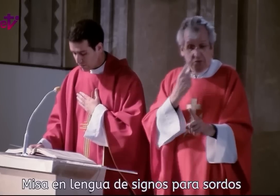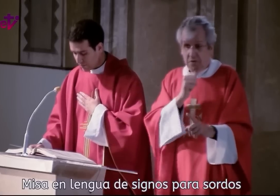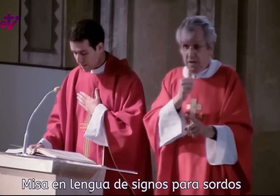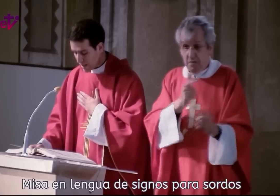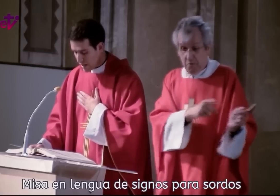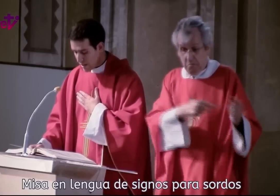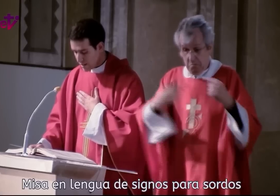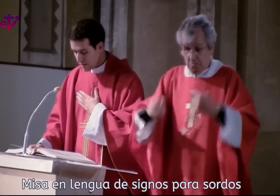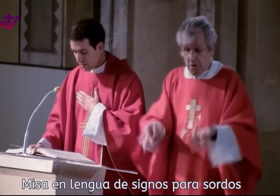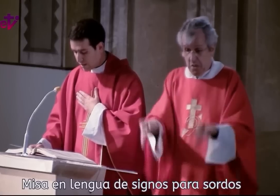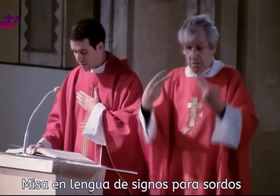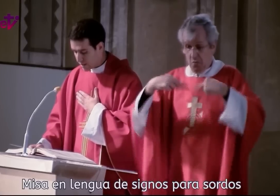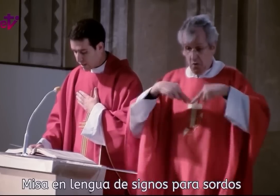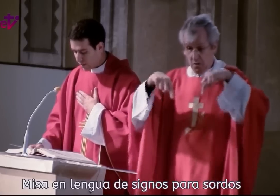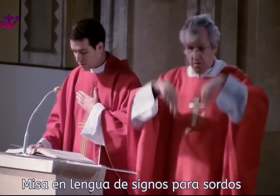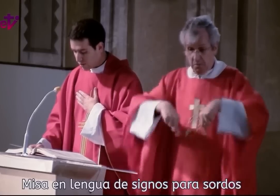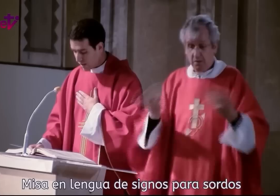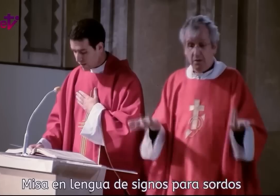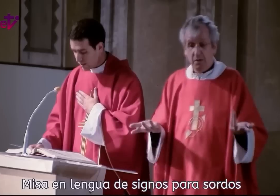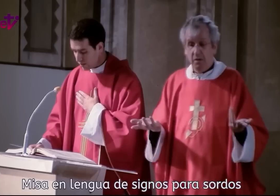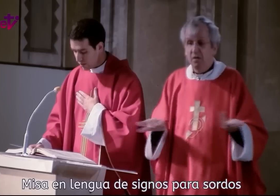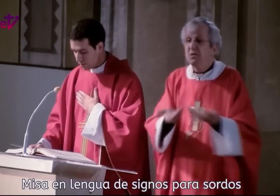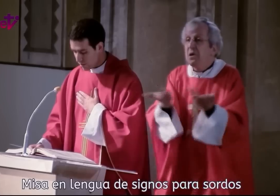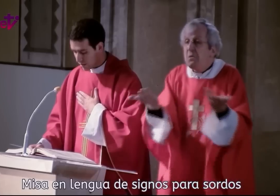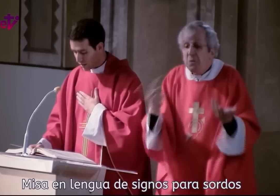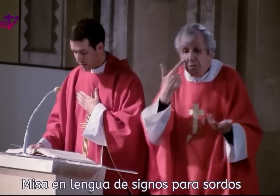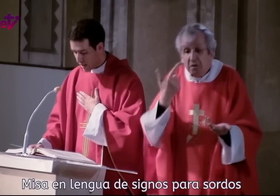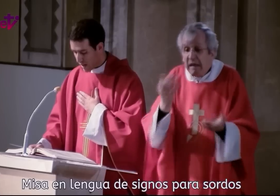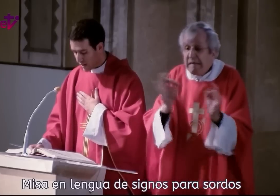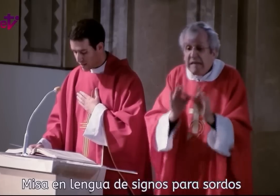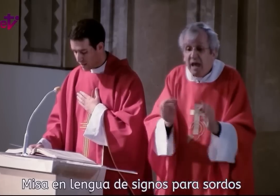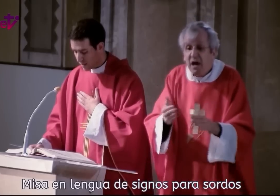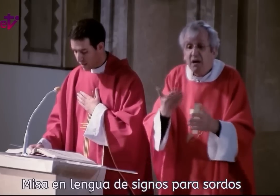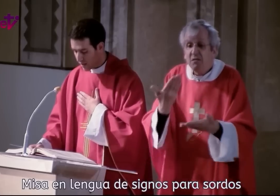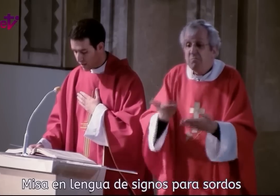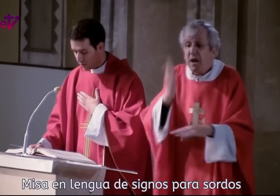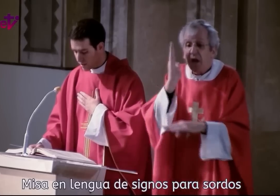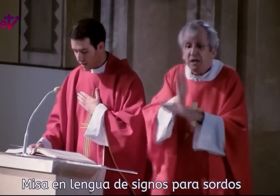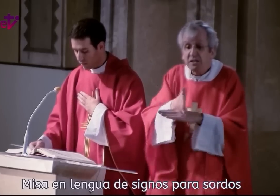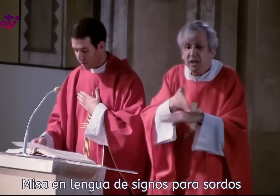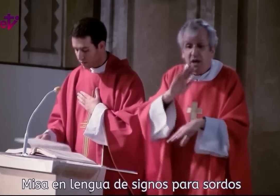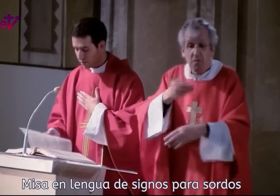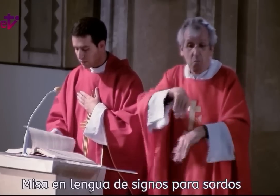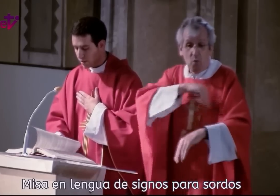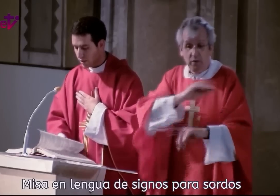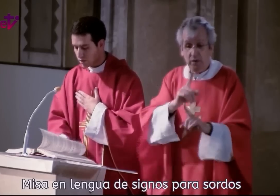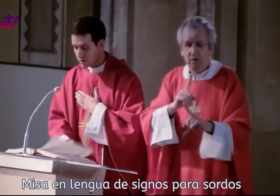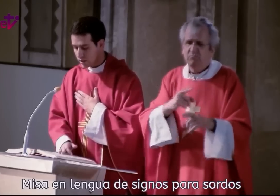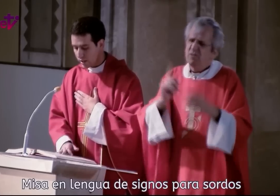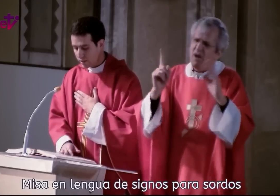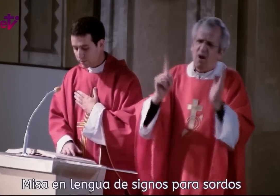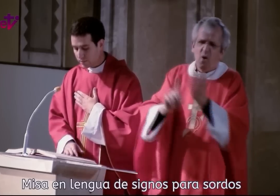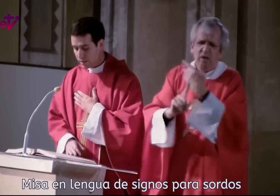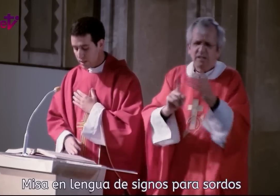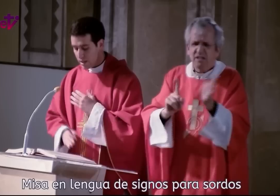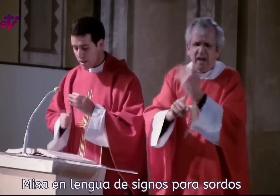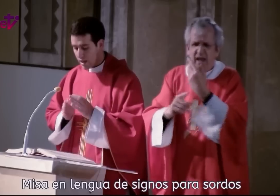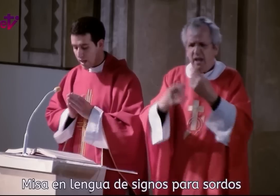devuelto. Ya veis que no ha hecho nada digno de muerte, así que le daré un escarmiento y lo